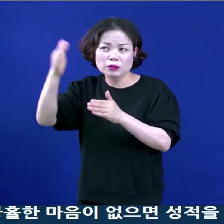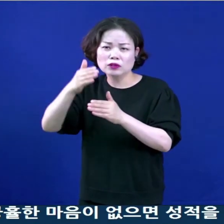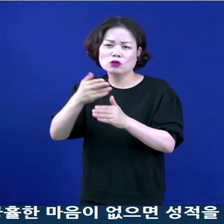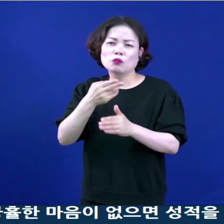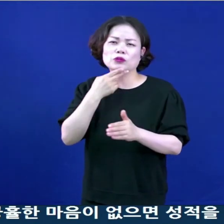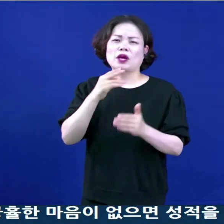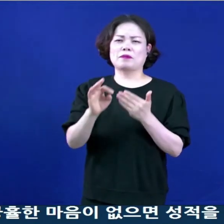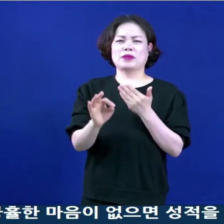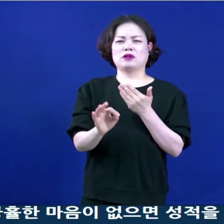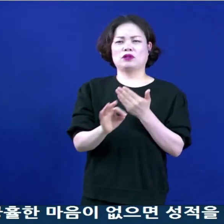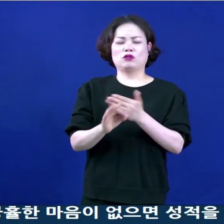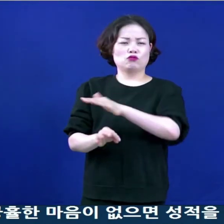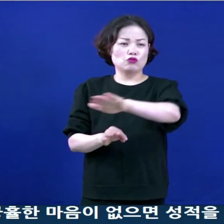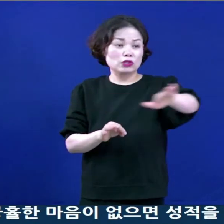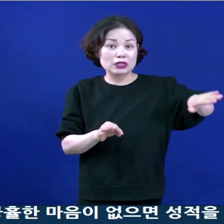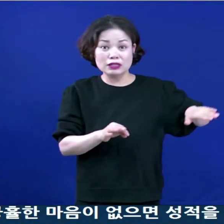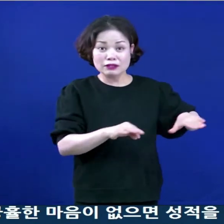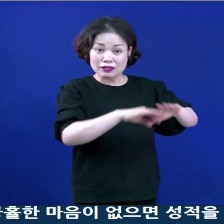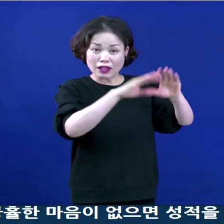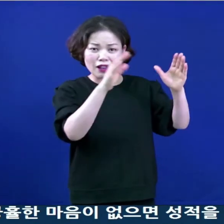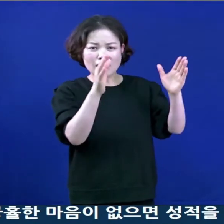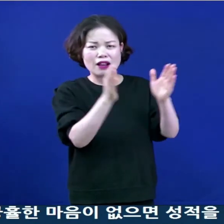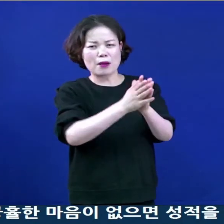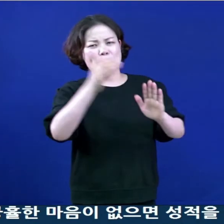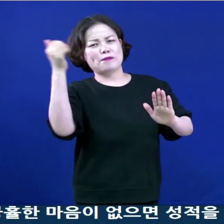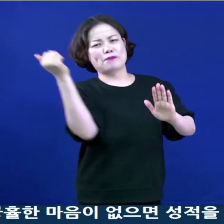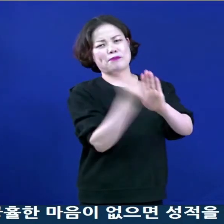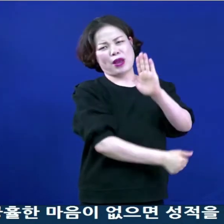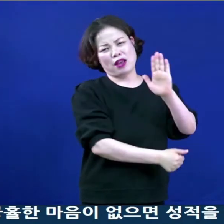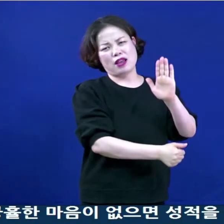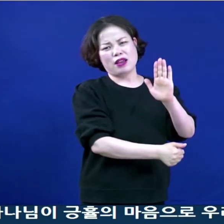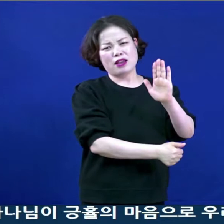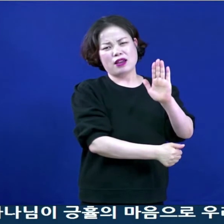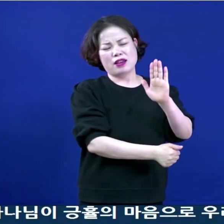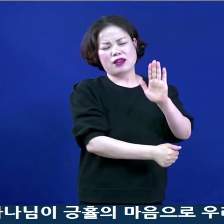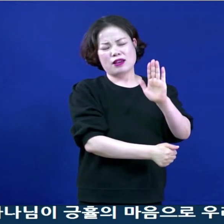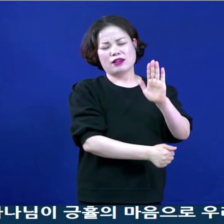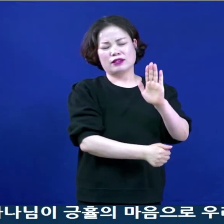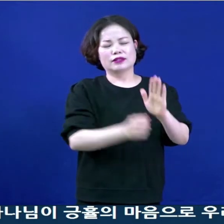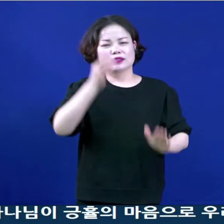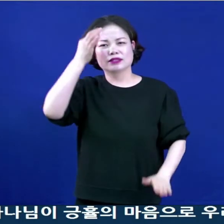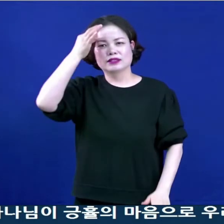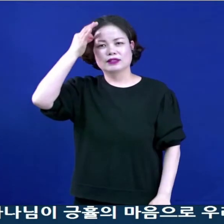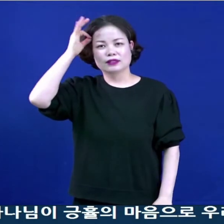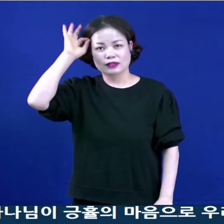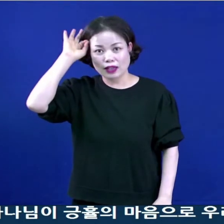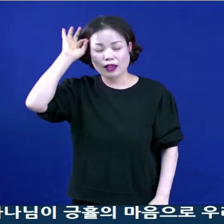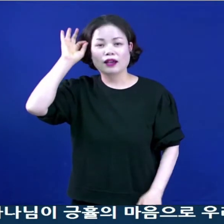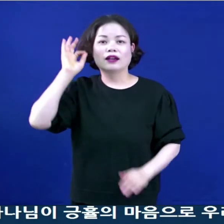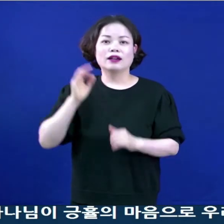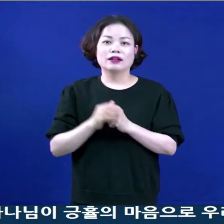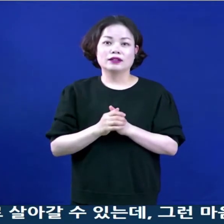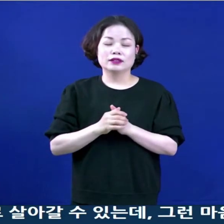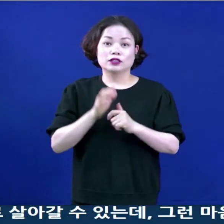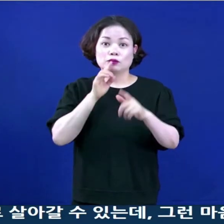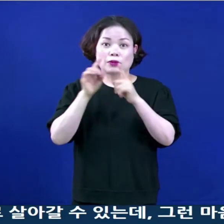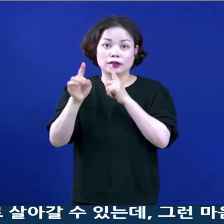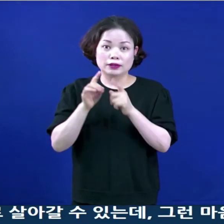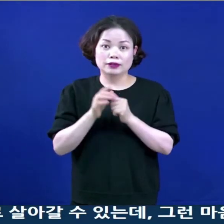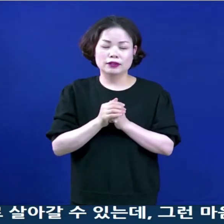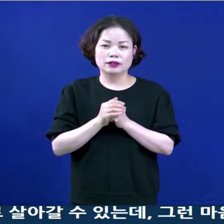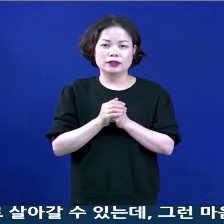떠나면 우리는 다 낙제구나 라는 사실을 깨달았게 됐습니다. 근데 그